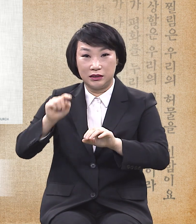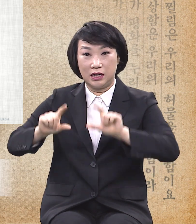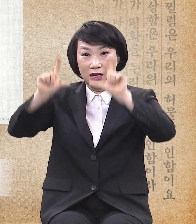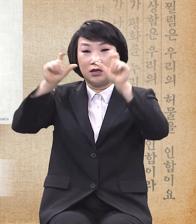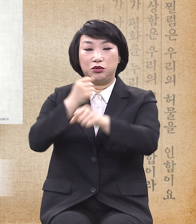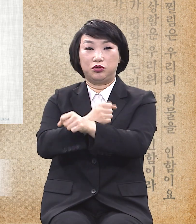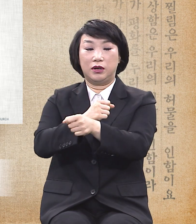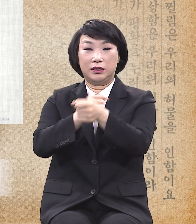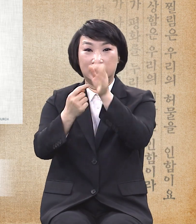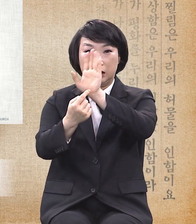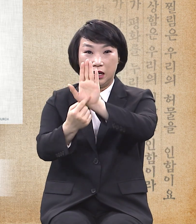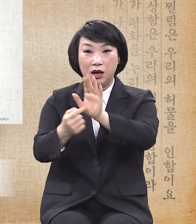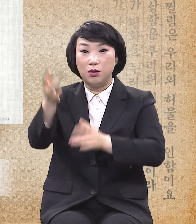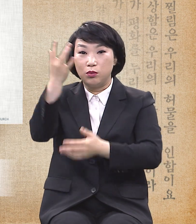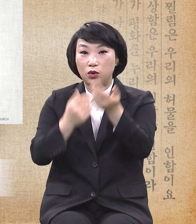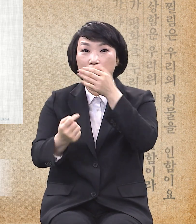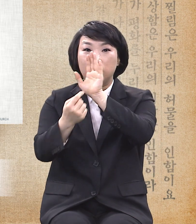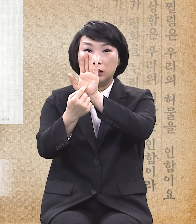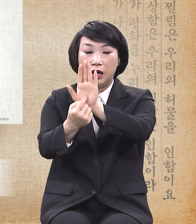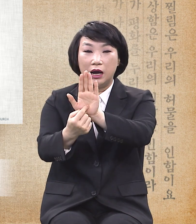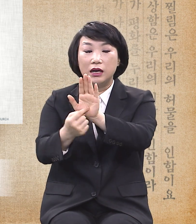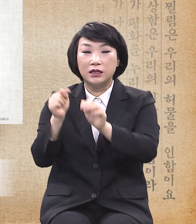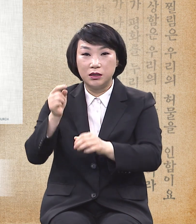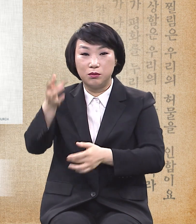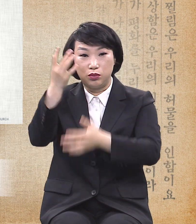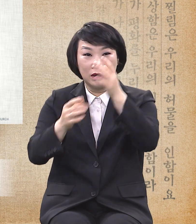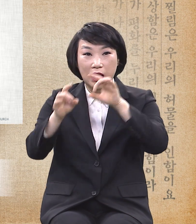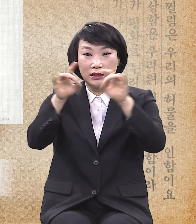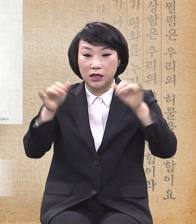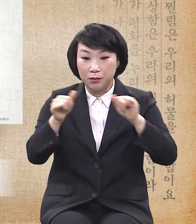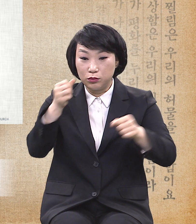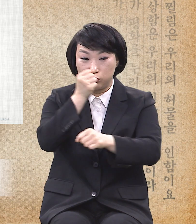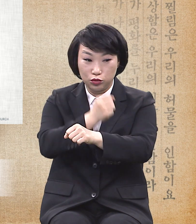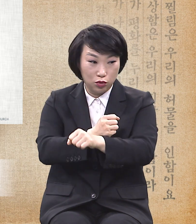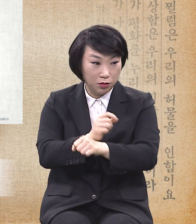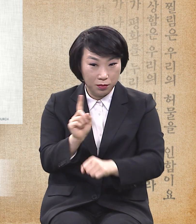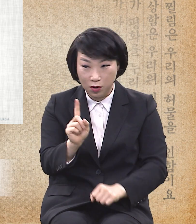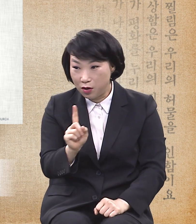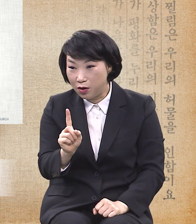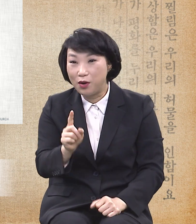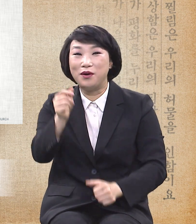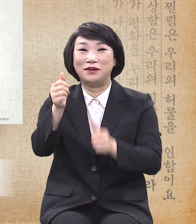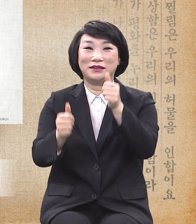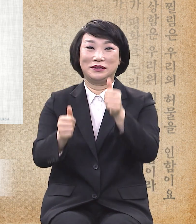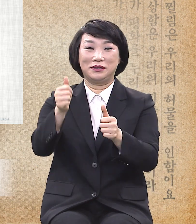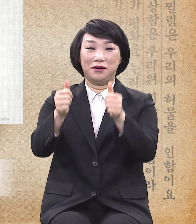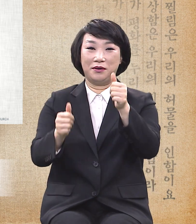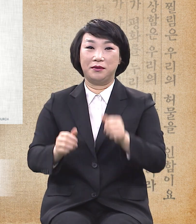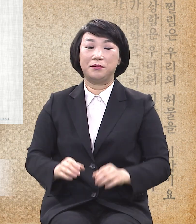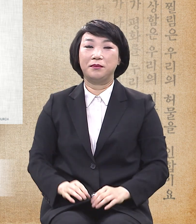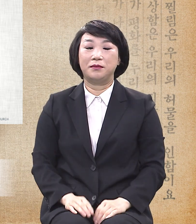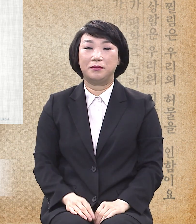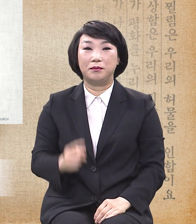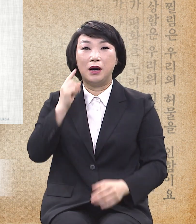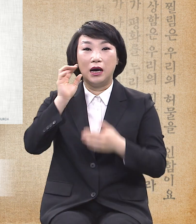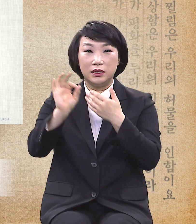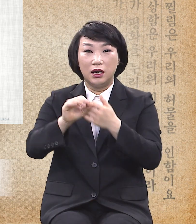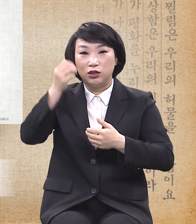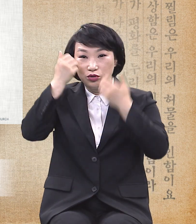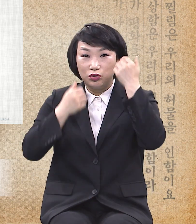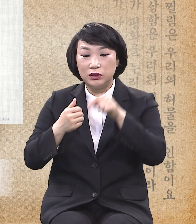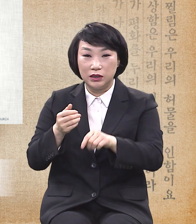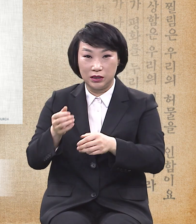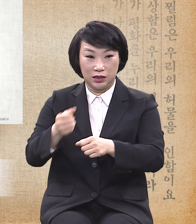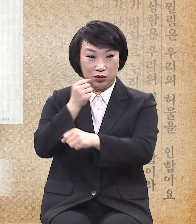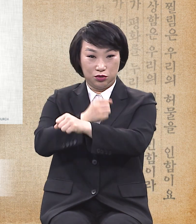밝히리니 이는 불로 나타내고 그 불이 각 사람의 공력이 어떠한 것을 시험할 것임이니라. 만일 누구든지 그